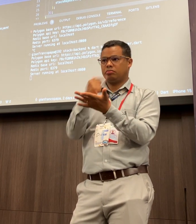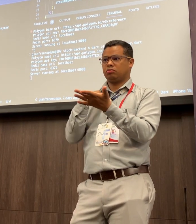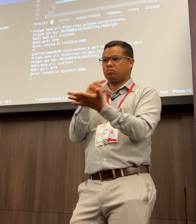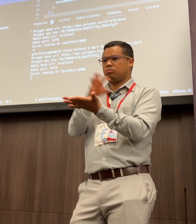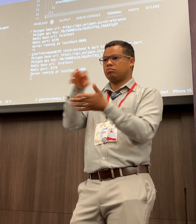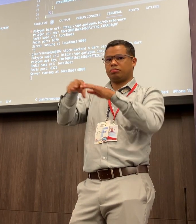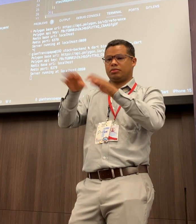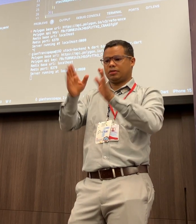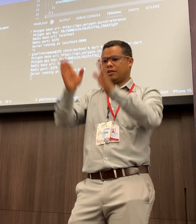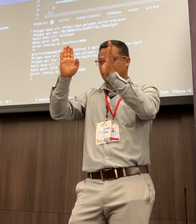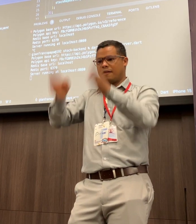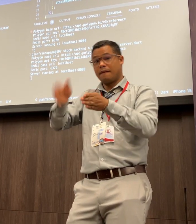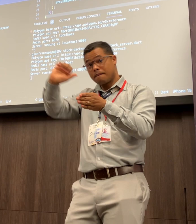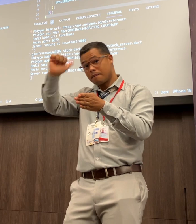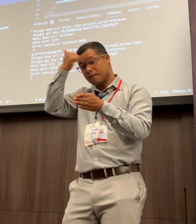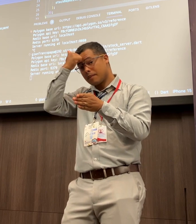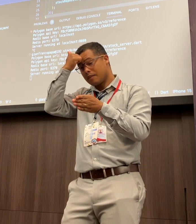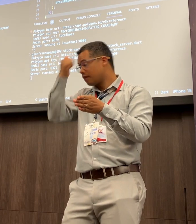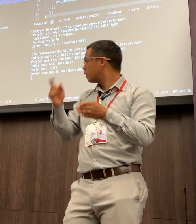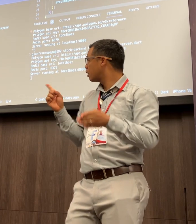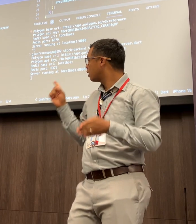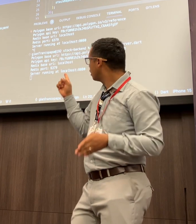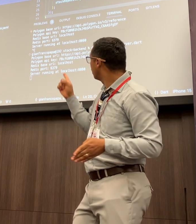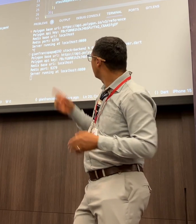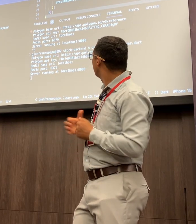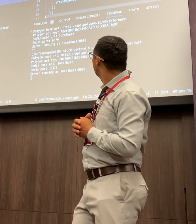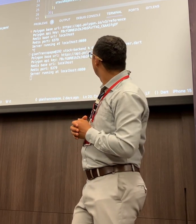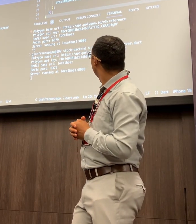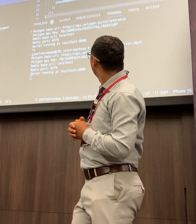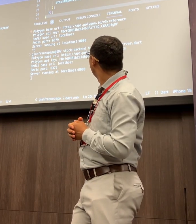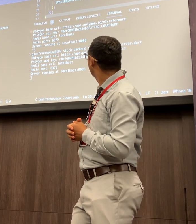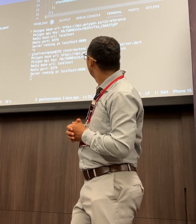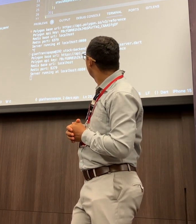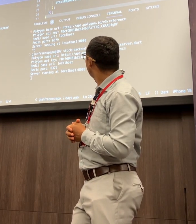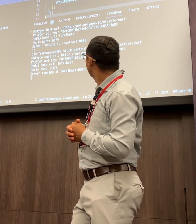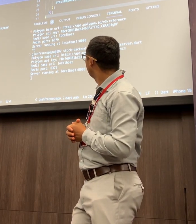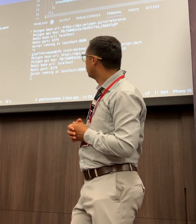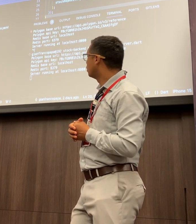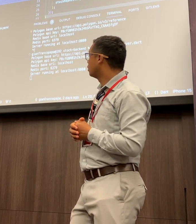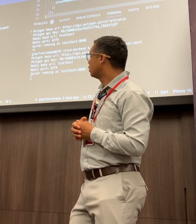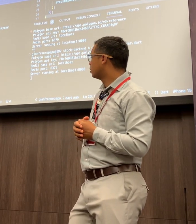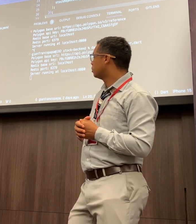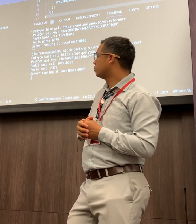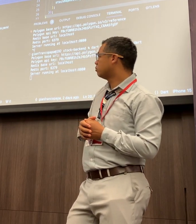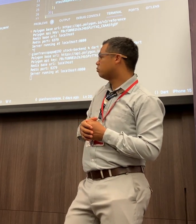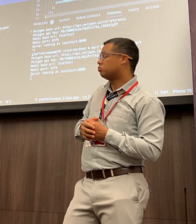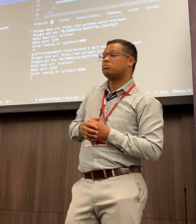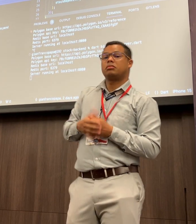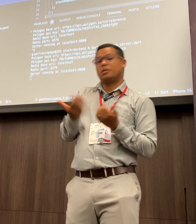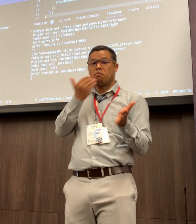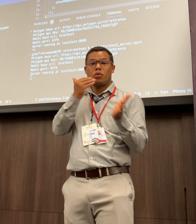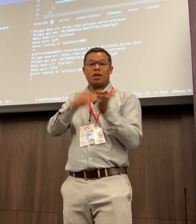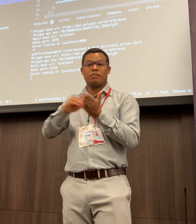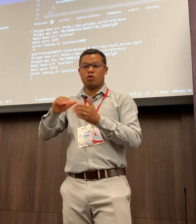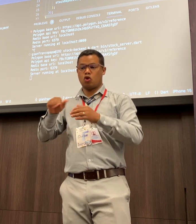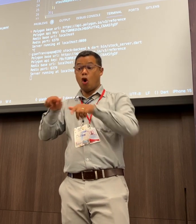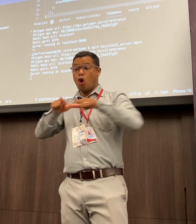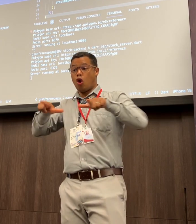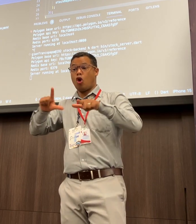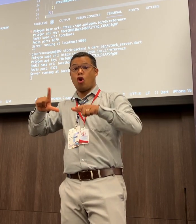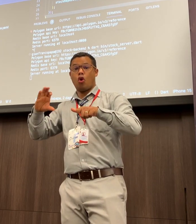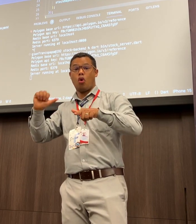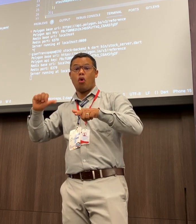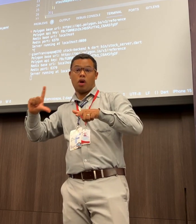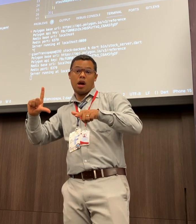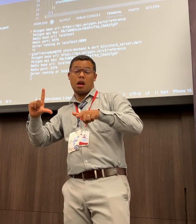el base URL, que en este caso está parametrizado. En el caso que estemos usando localhost sería localhost, si no tendría que ser